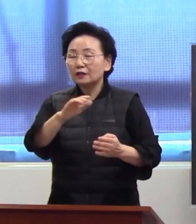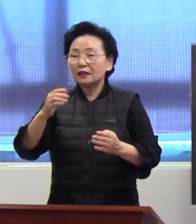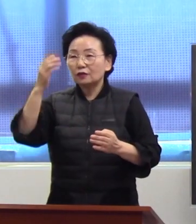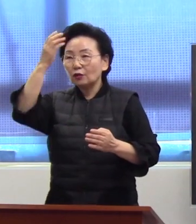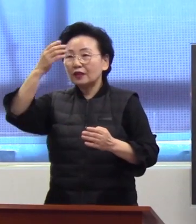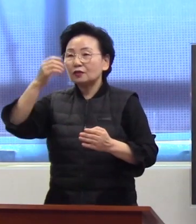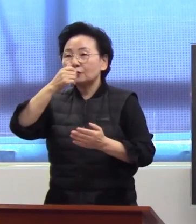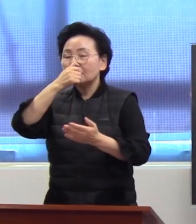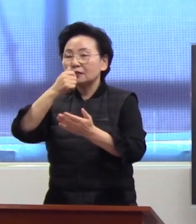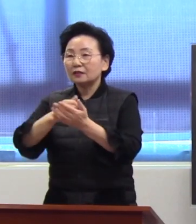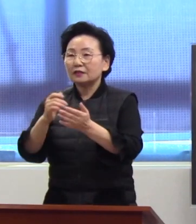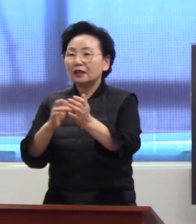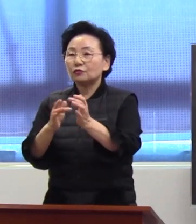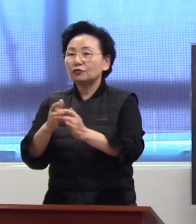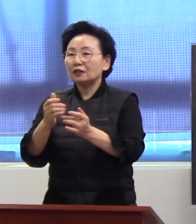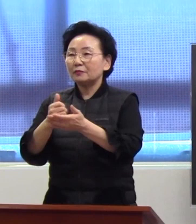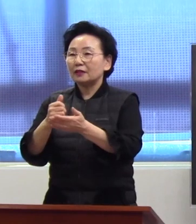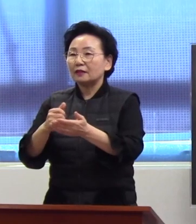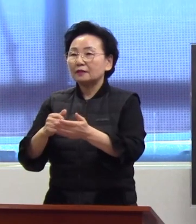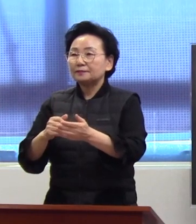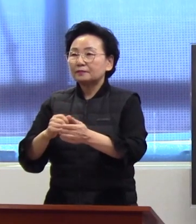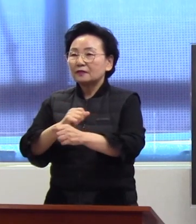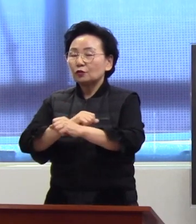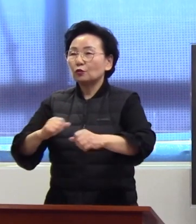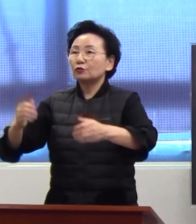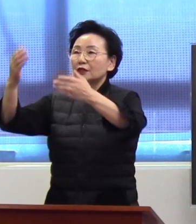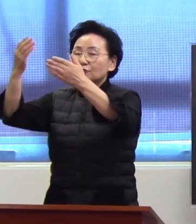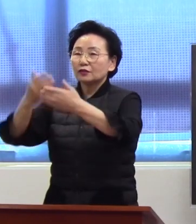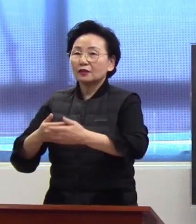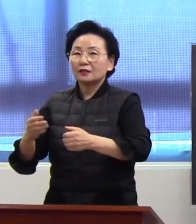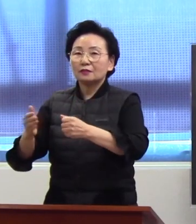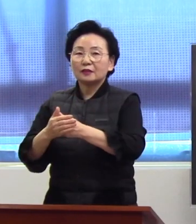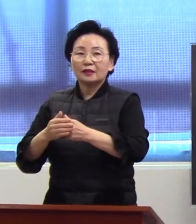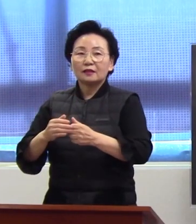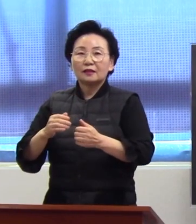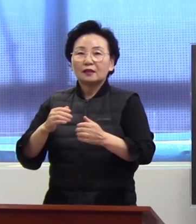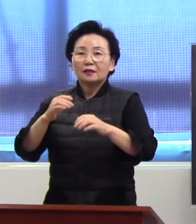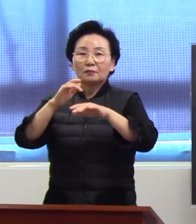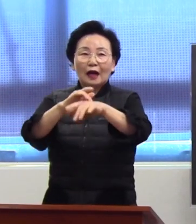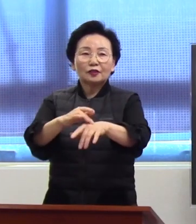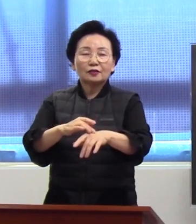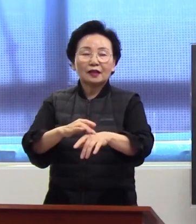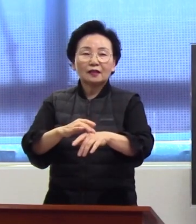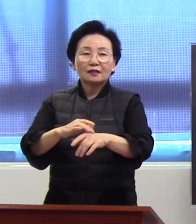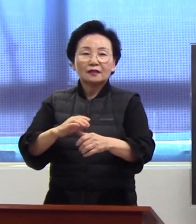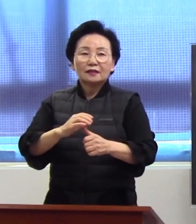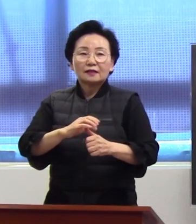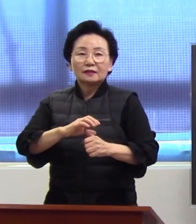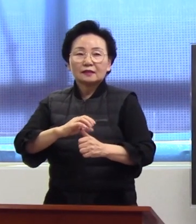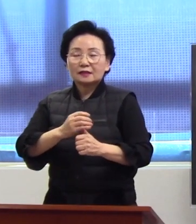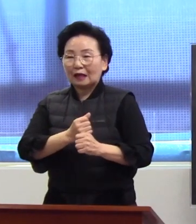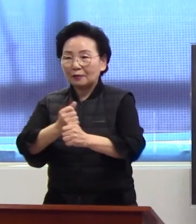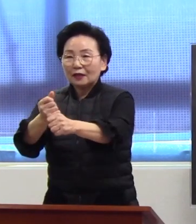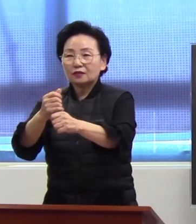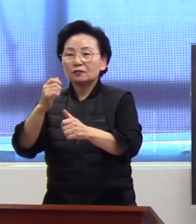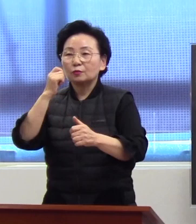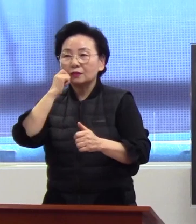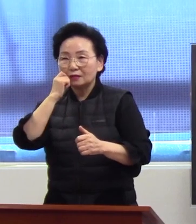우리가 영의 죄는 예수님이 용서해 주셨기 때문에 마귀가 잡아가지를 못하는